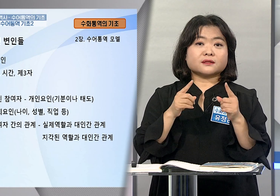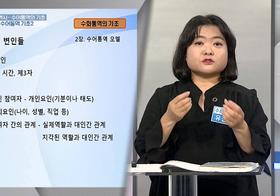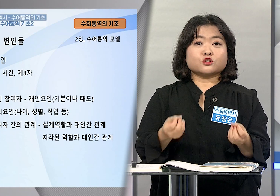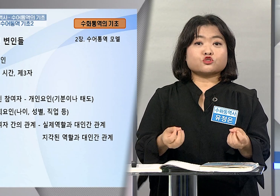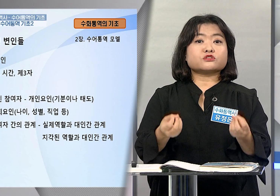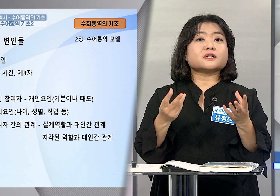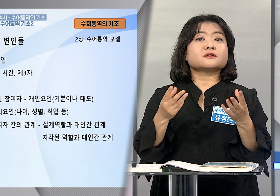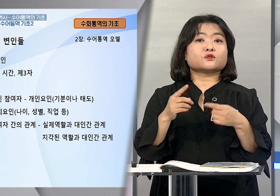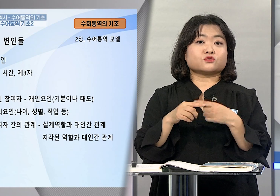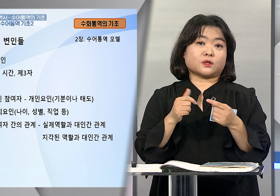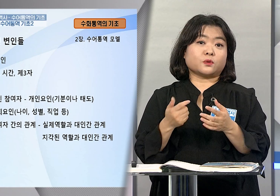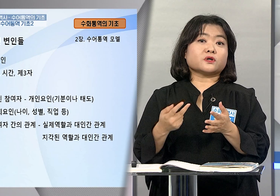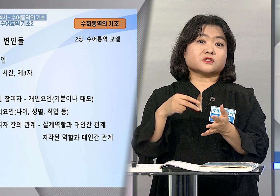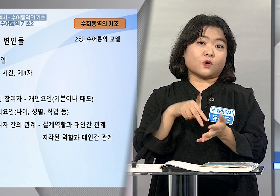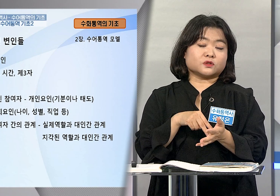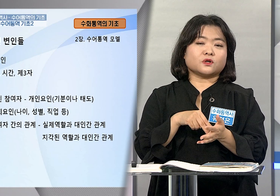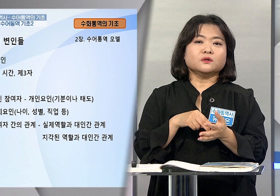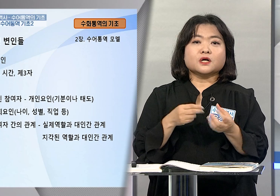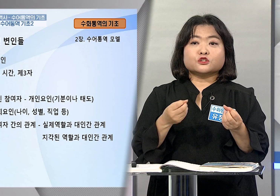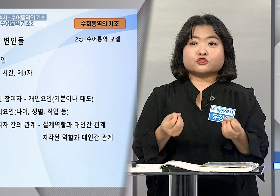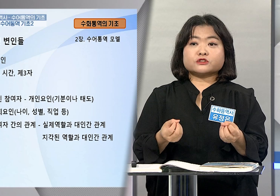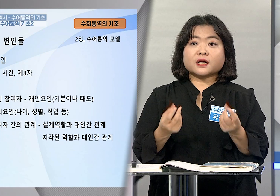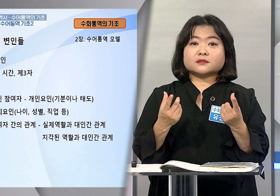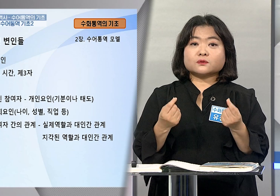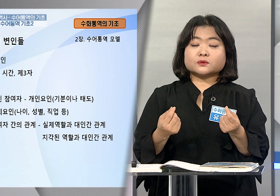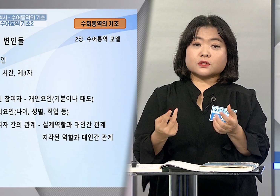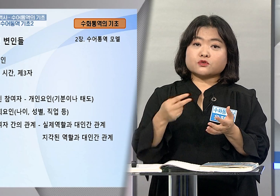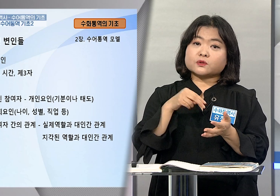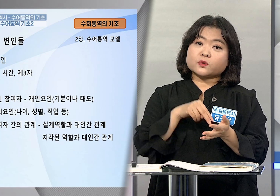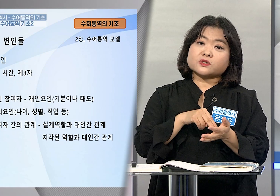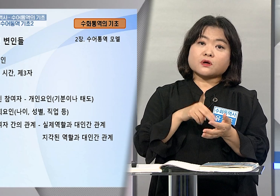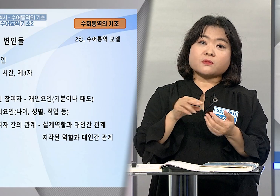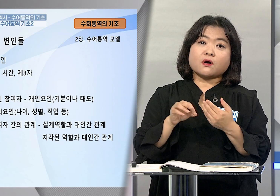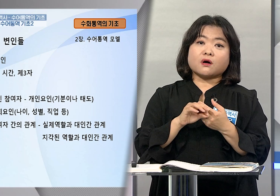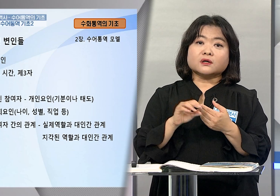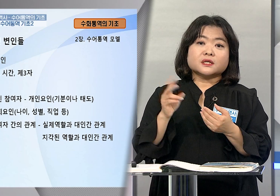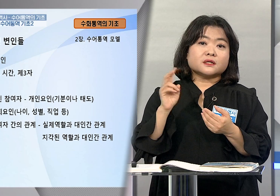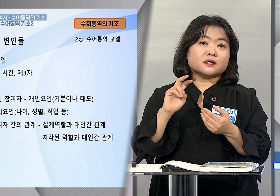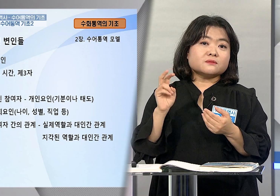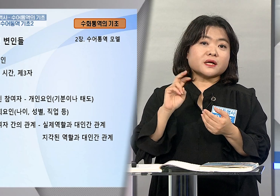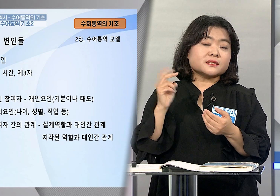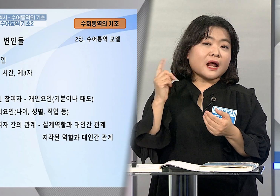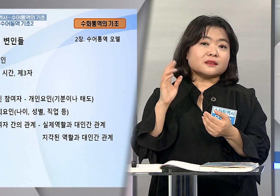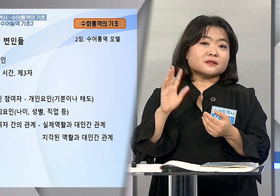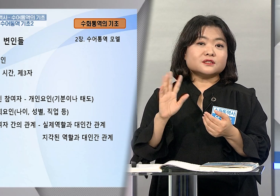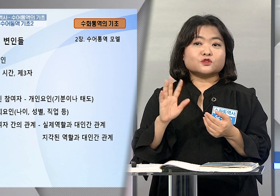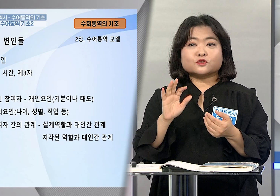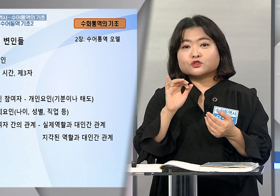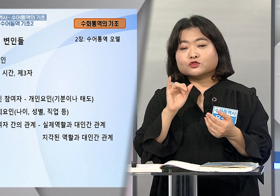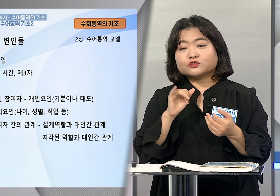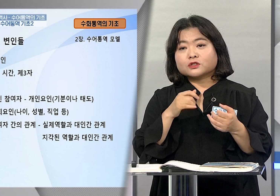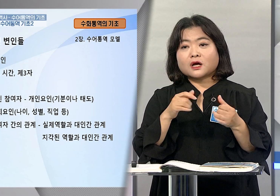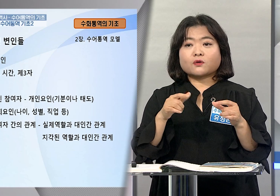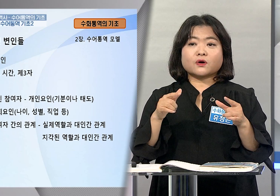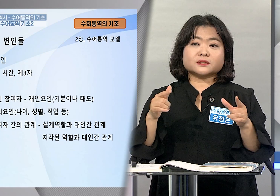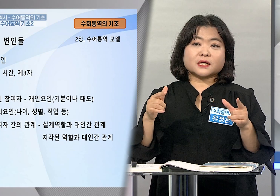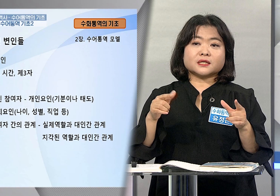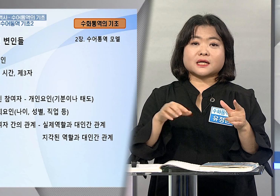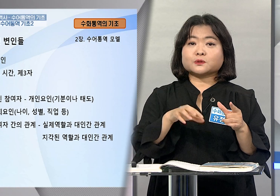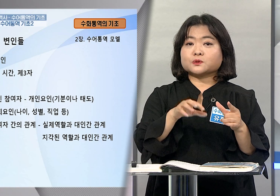경우에 축제 때도 수화통역이 서거든요. 축제 같은 곳에 수화통역이 서면 이게 음악이 잘 안 들릴 수도 있고 그런 굉장히